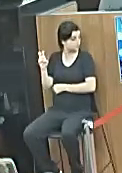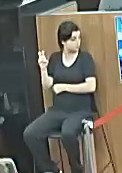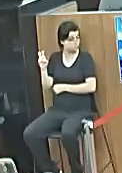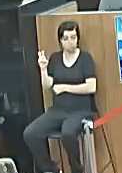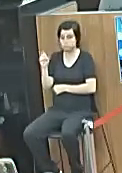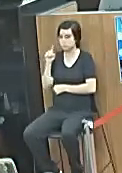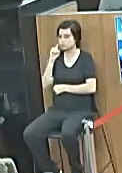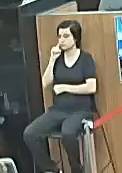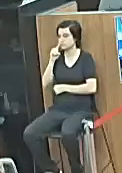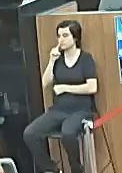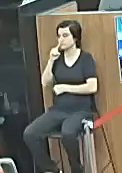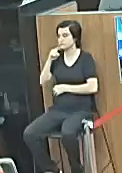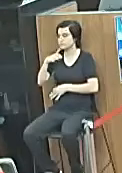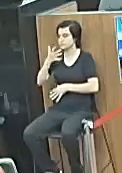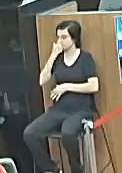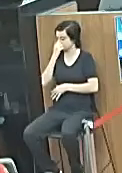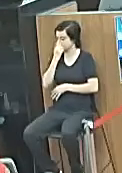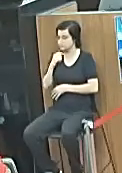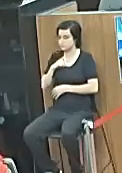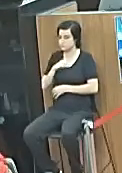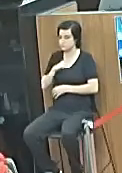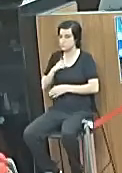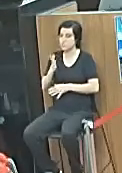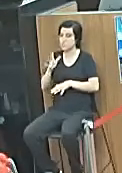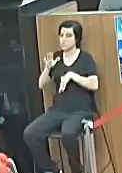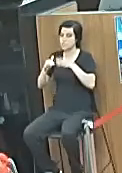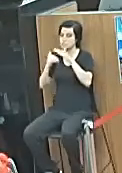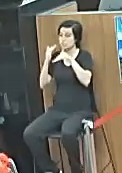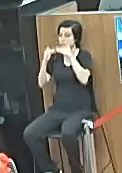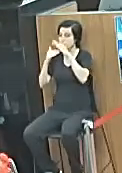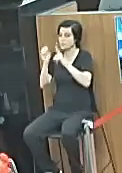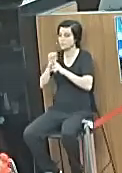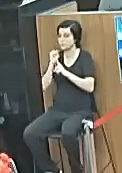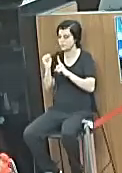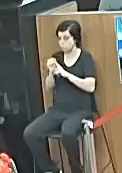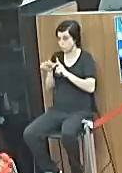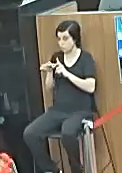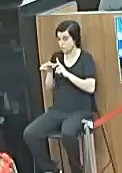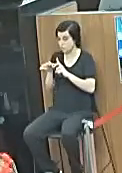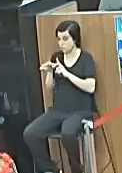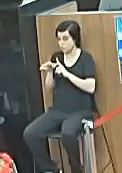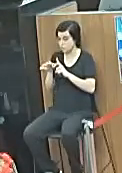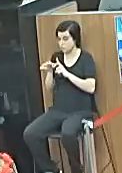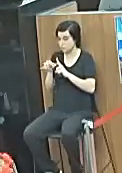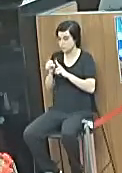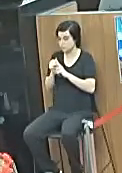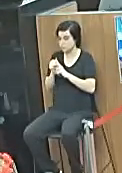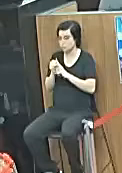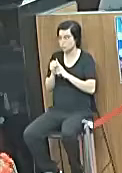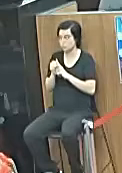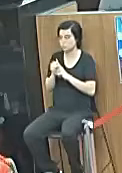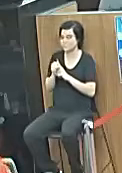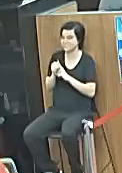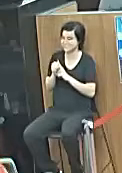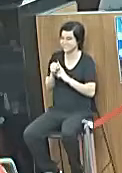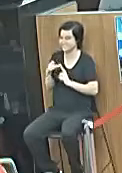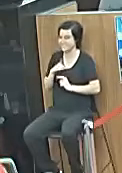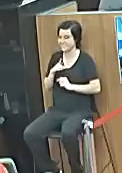tiradentes que é do desenvolvimento social e direitos humanos